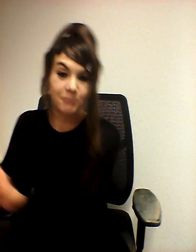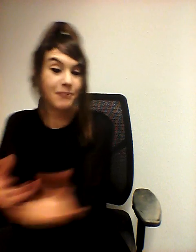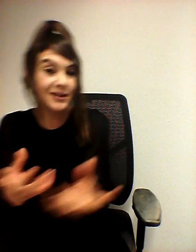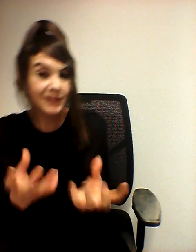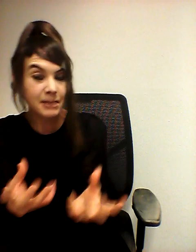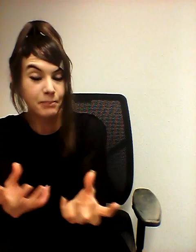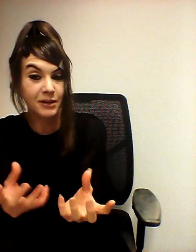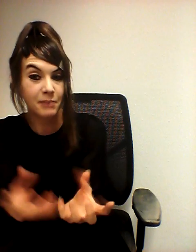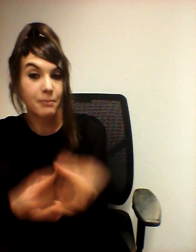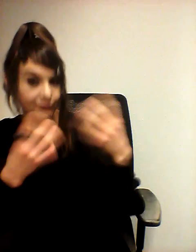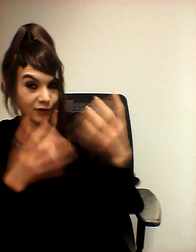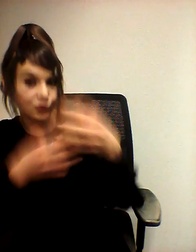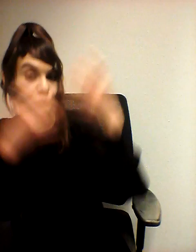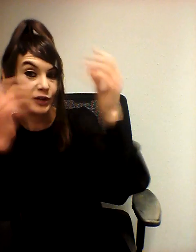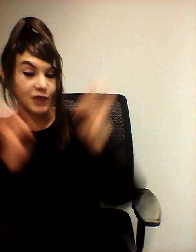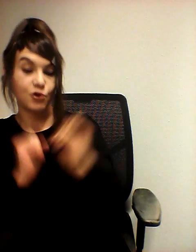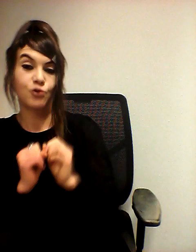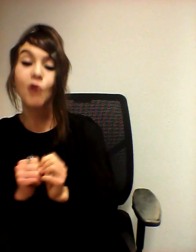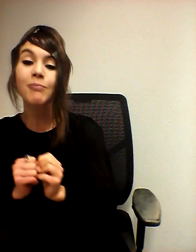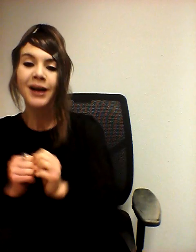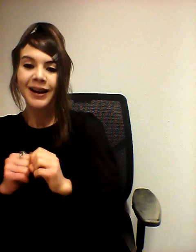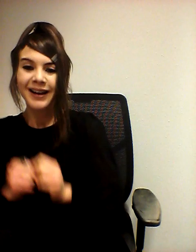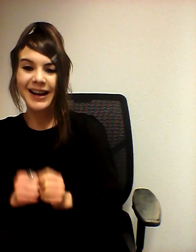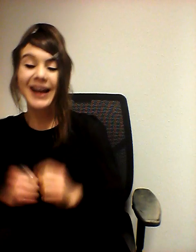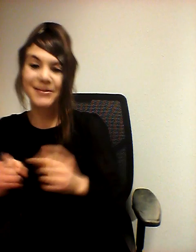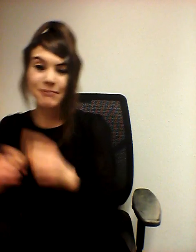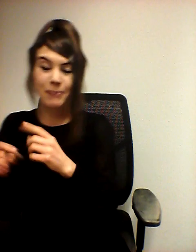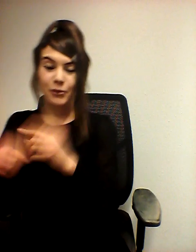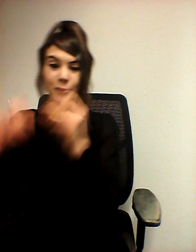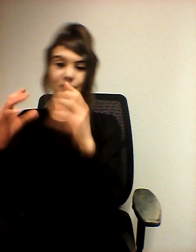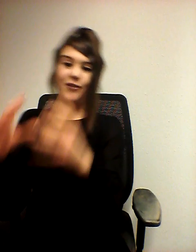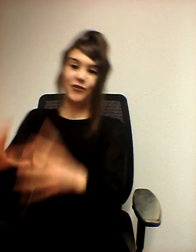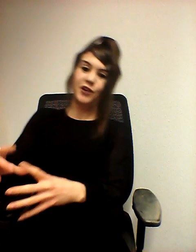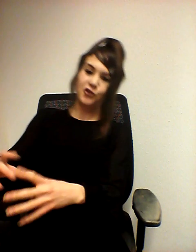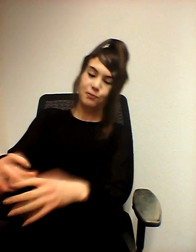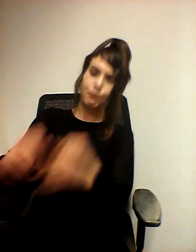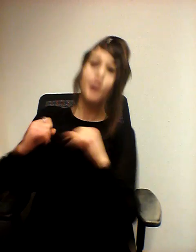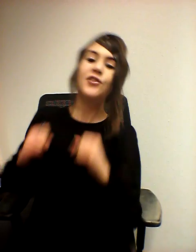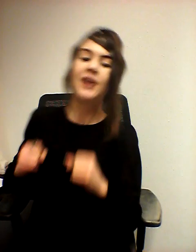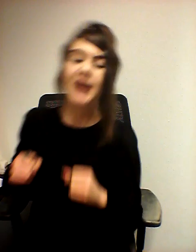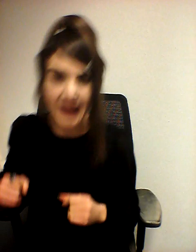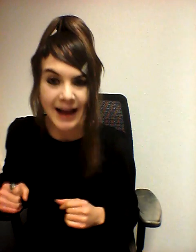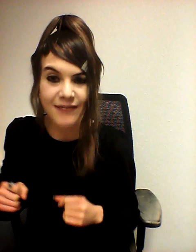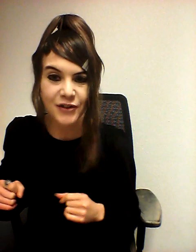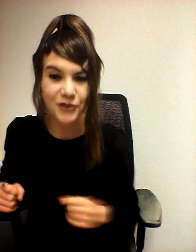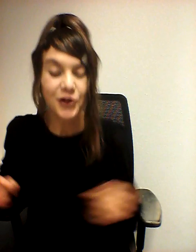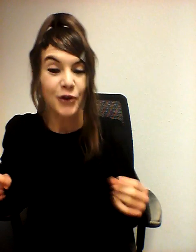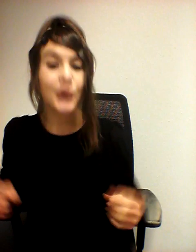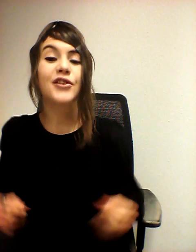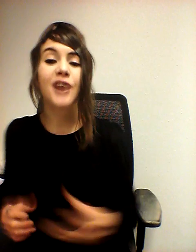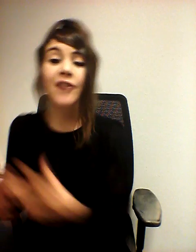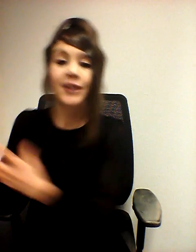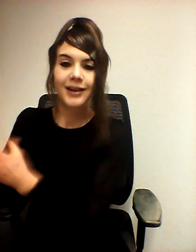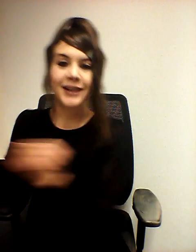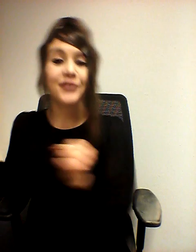met het lipidemembraan van zo'n lysosoom. En met behulp van transport, eiwitten kunnen dan in de